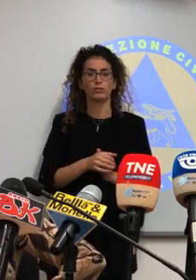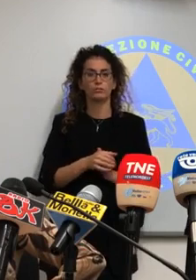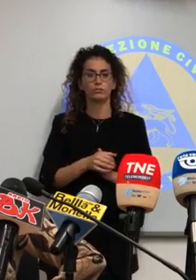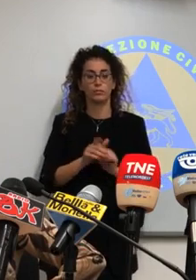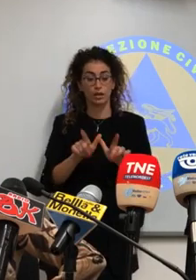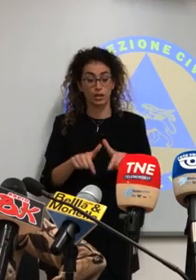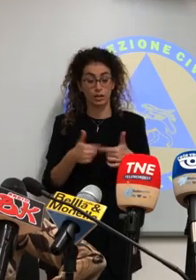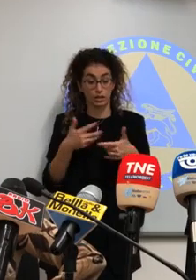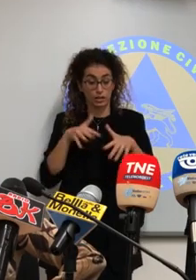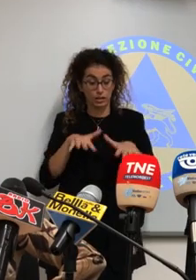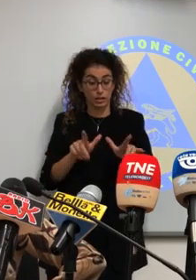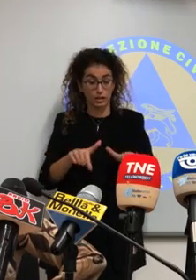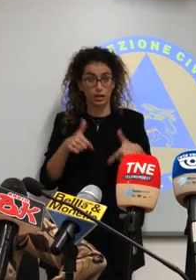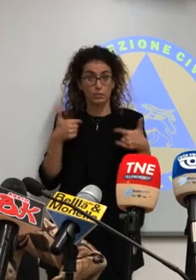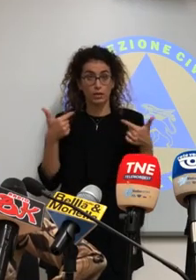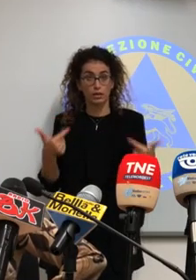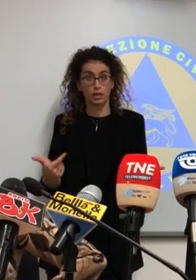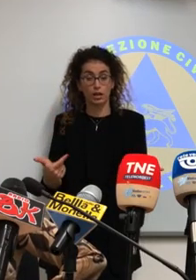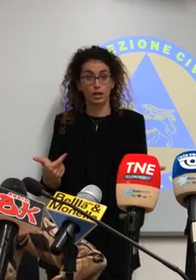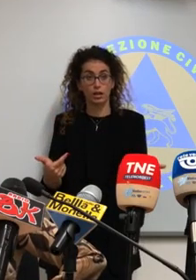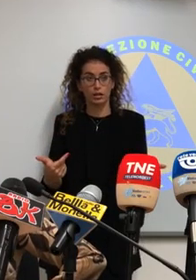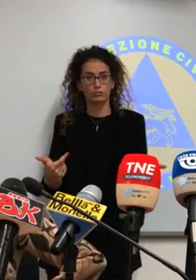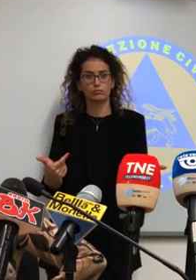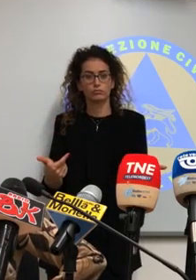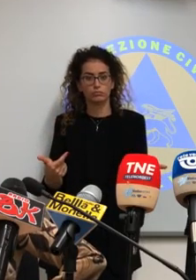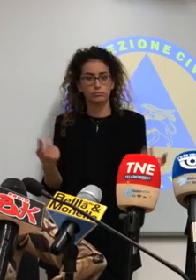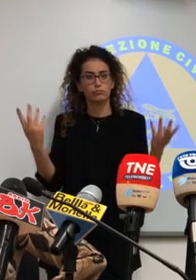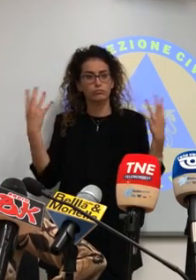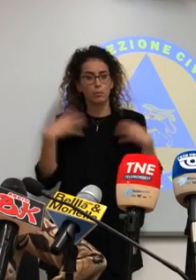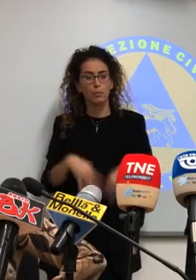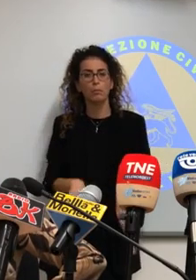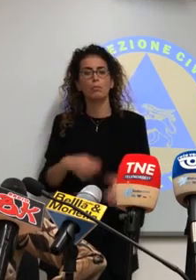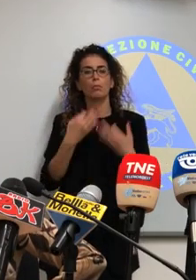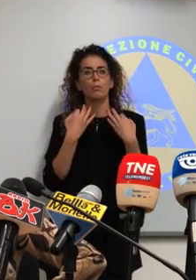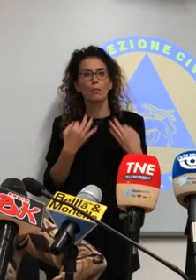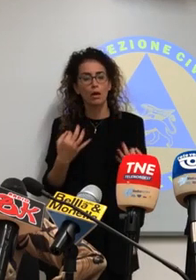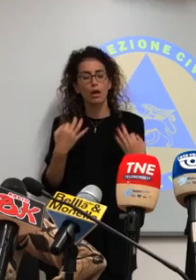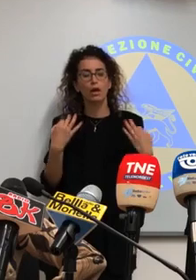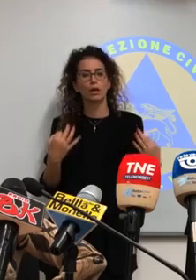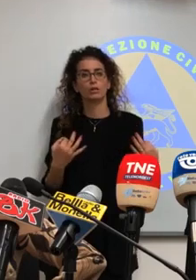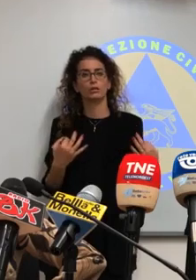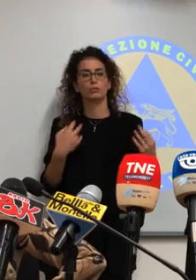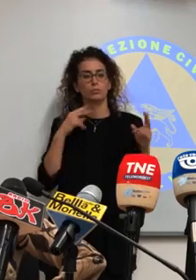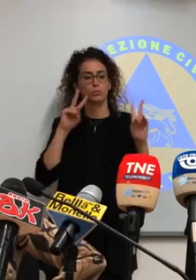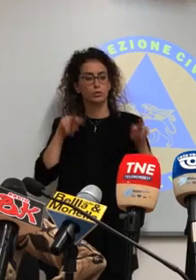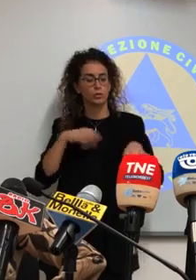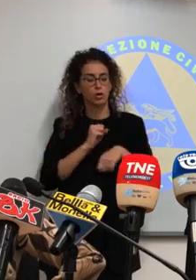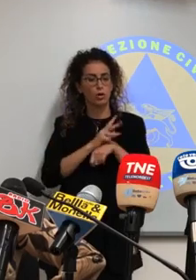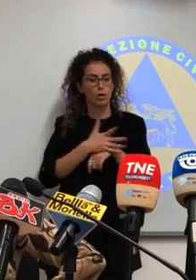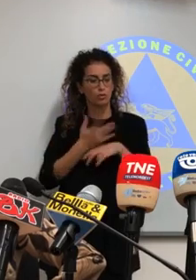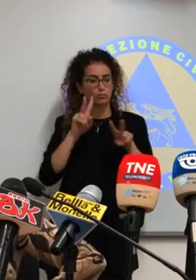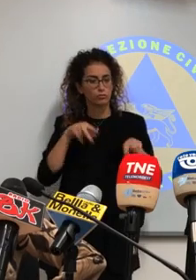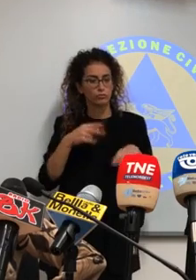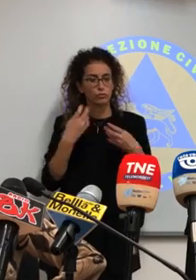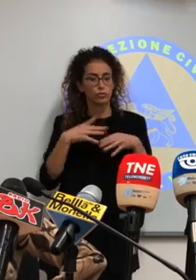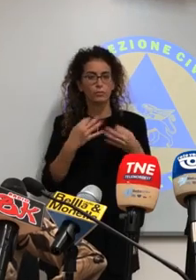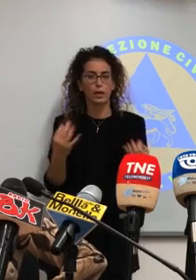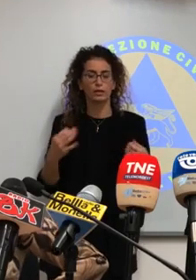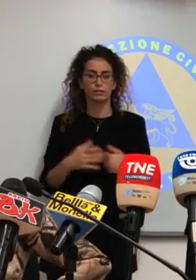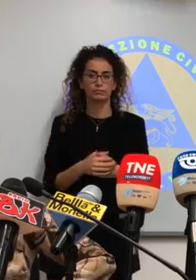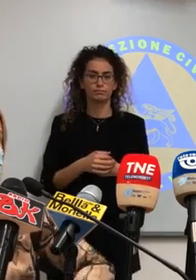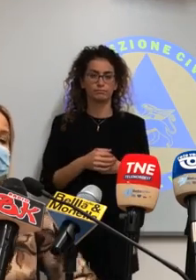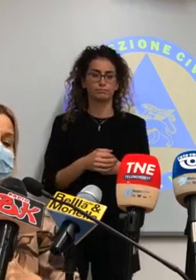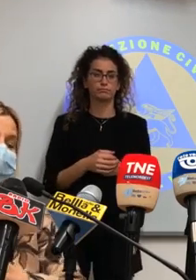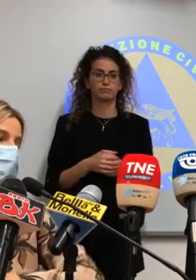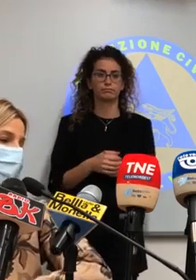rende questo sistema molto funzionale e molto importante per il monitoraggio della circolazione del virus.